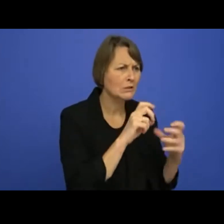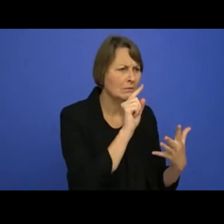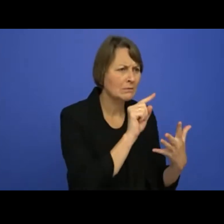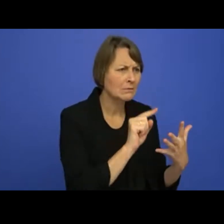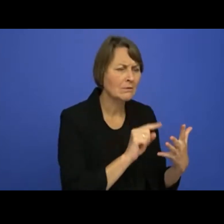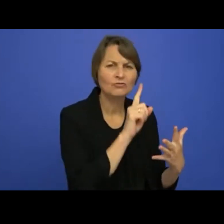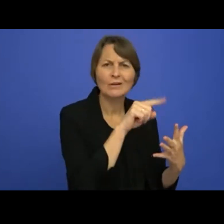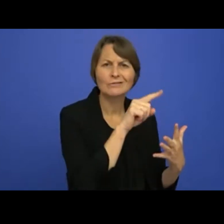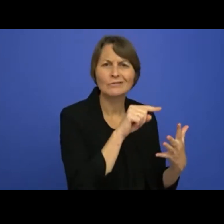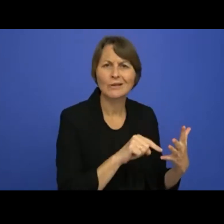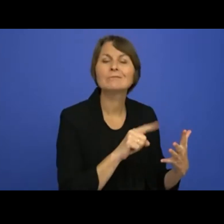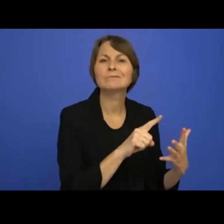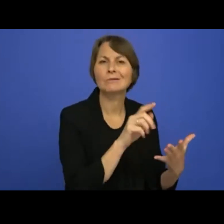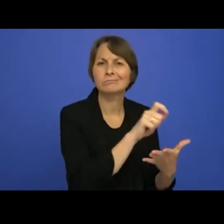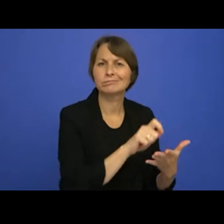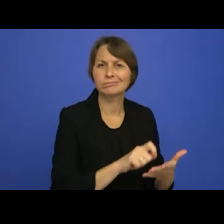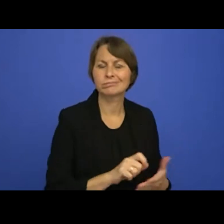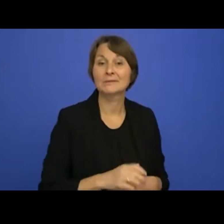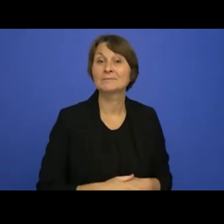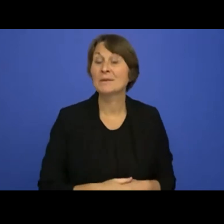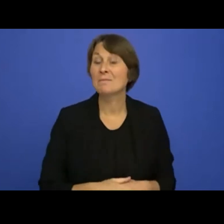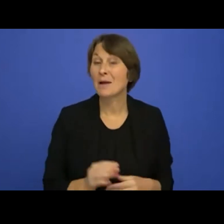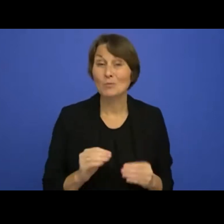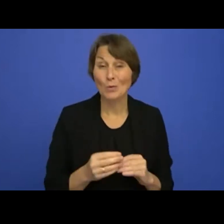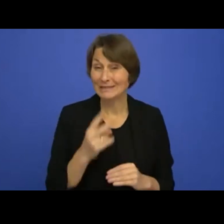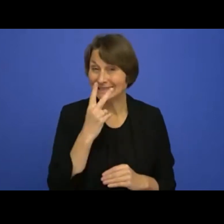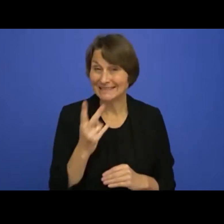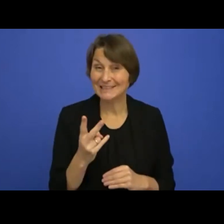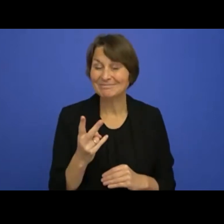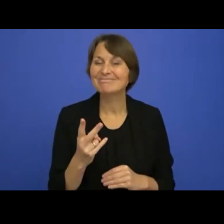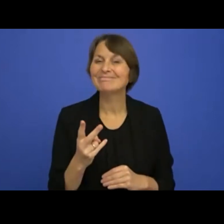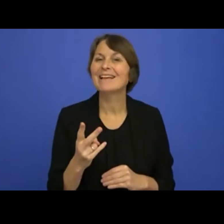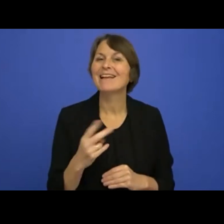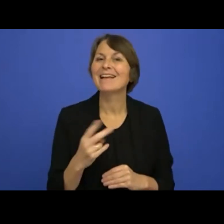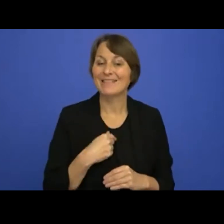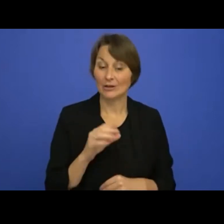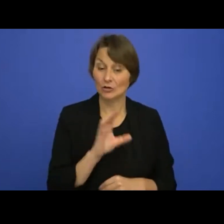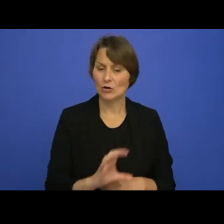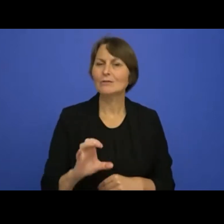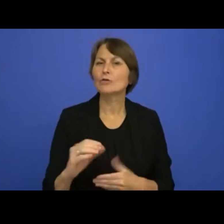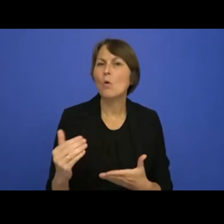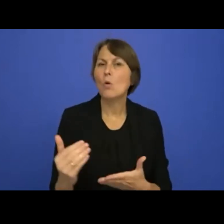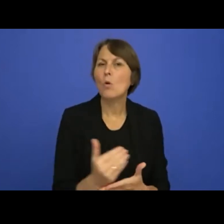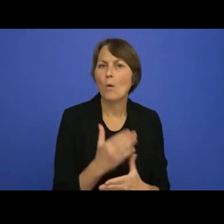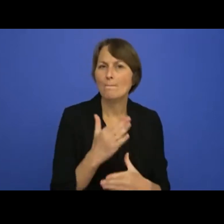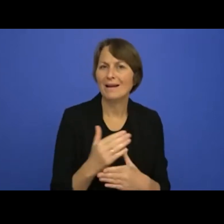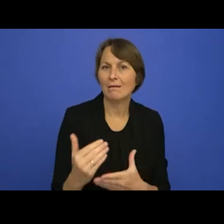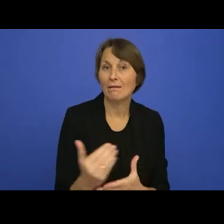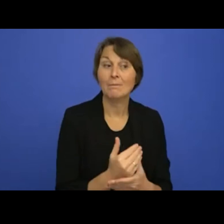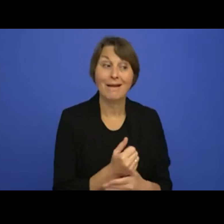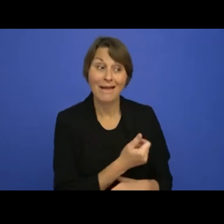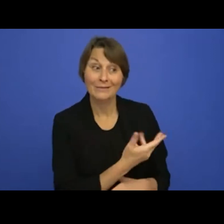avec le soutien des écoles. Beaucoup de pays à revenu moyen ou faible revenu ont